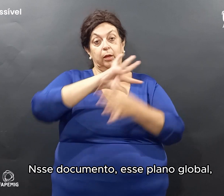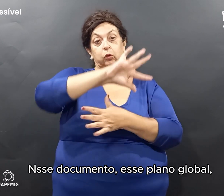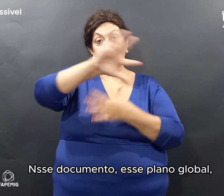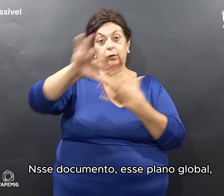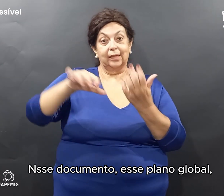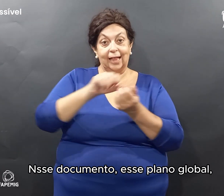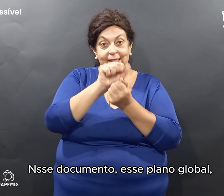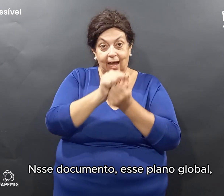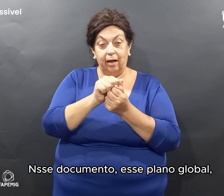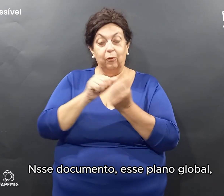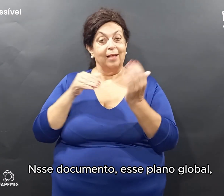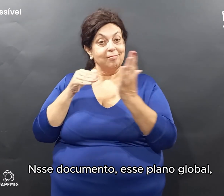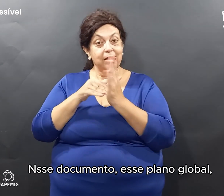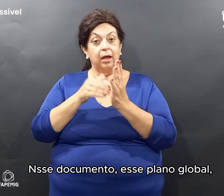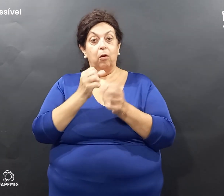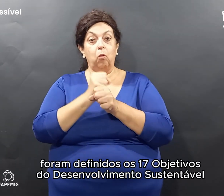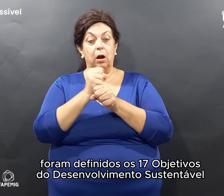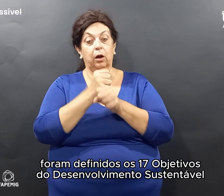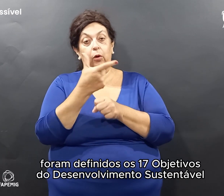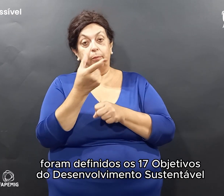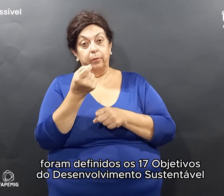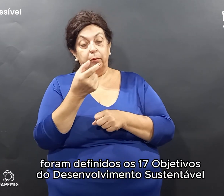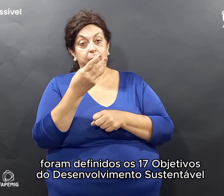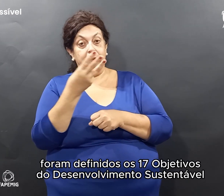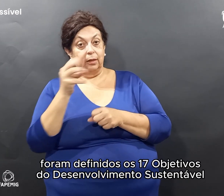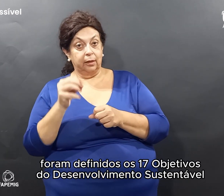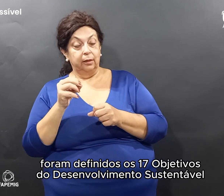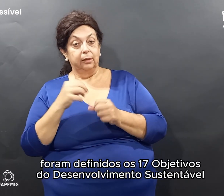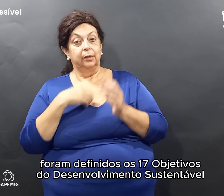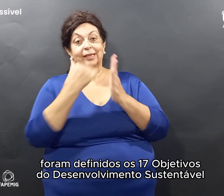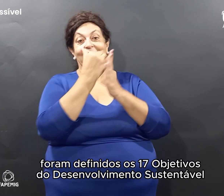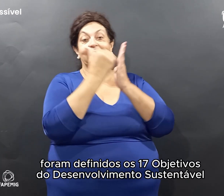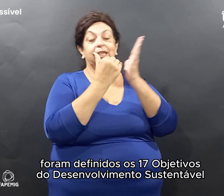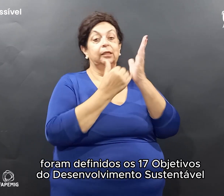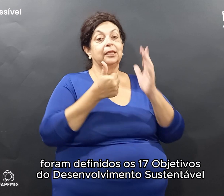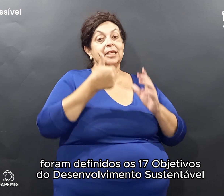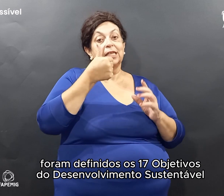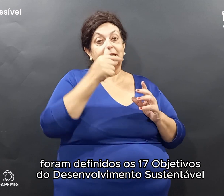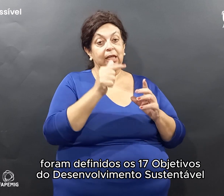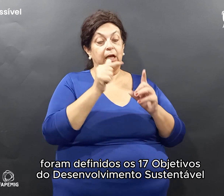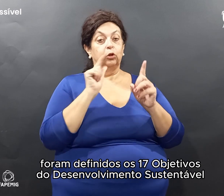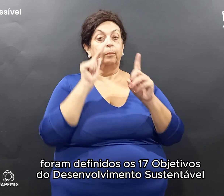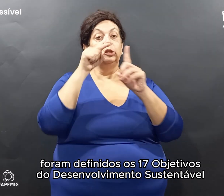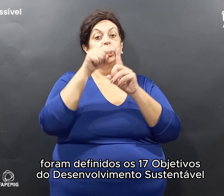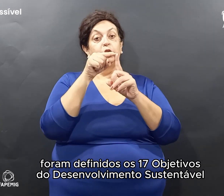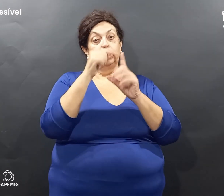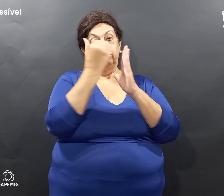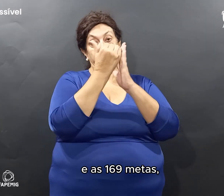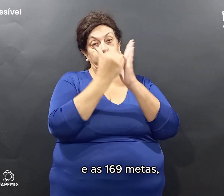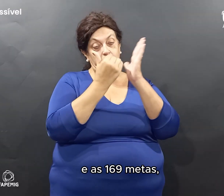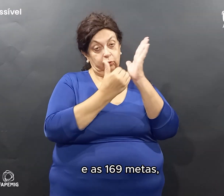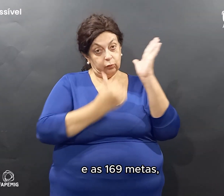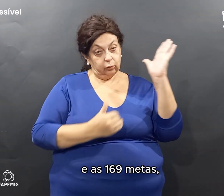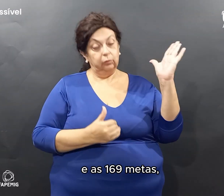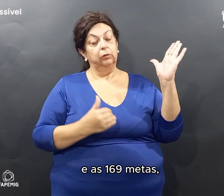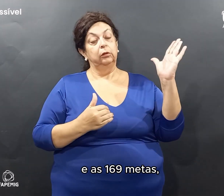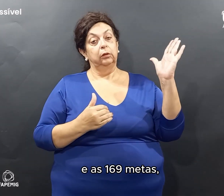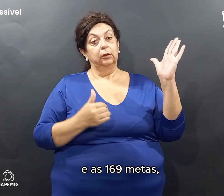Esse documento, esse plano global, foram definidos aí os 17 objetivos do desenvolvimento sustentável e as